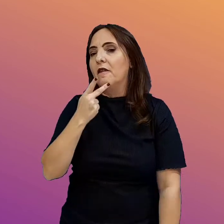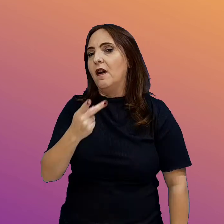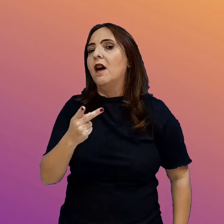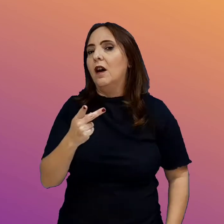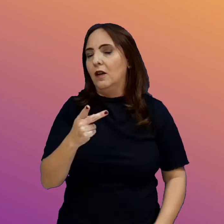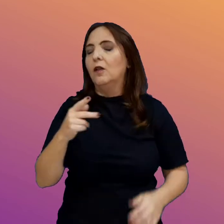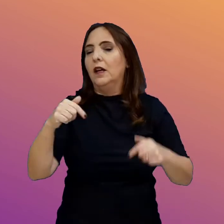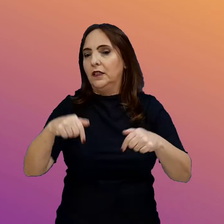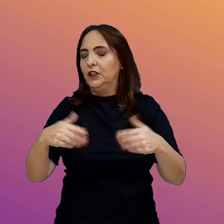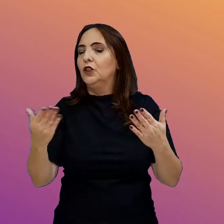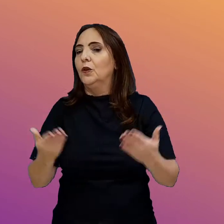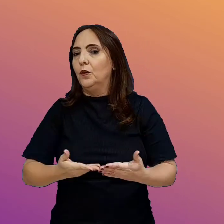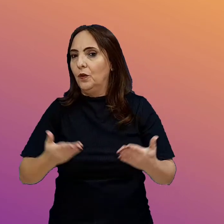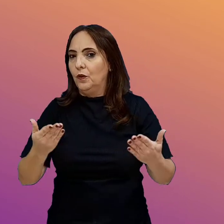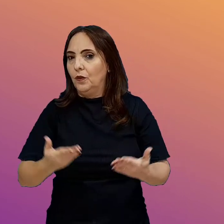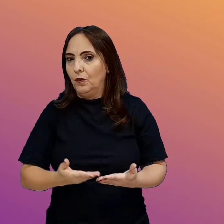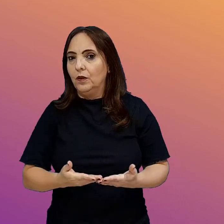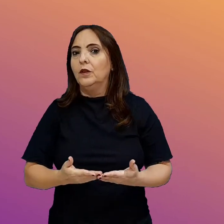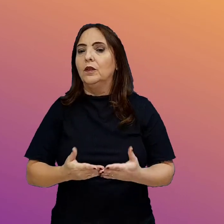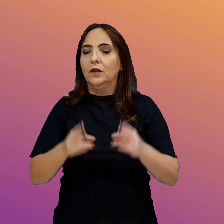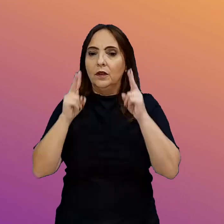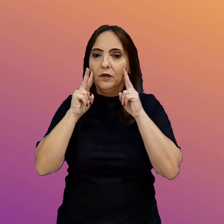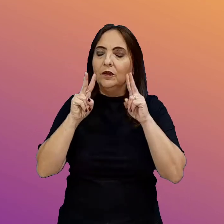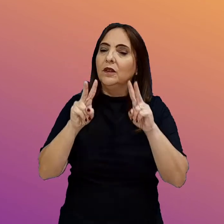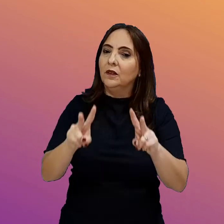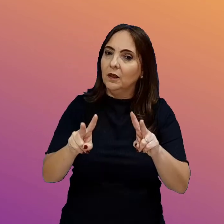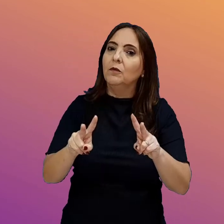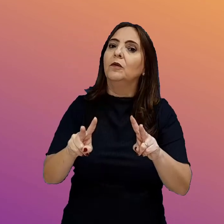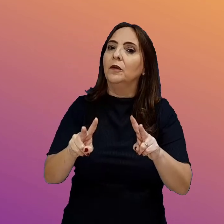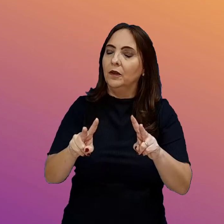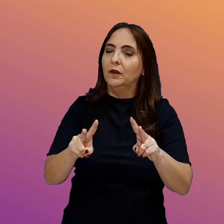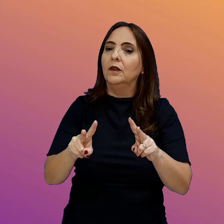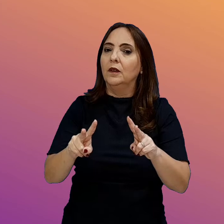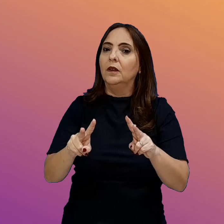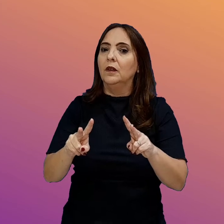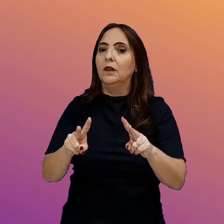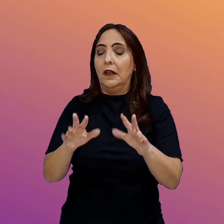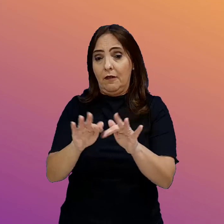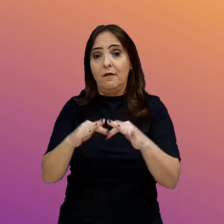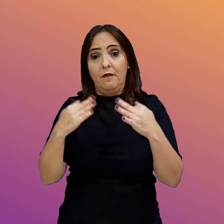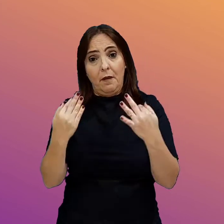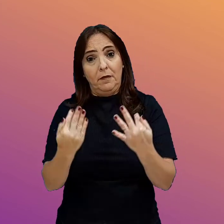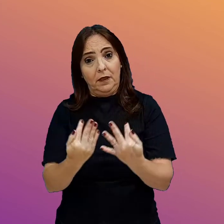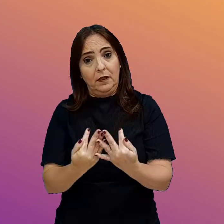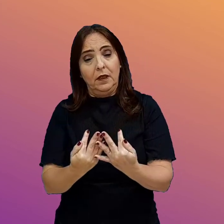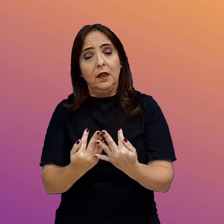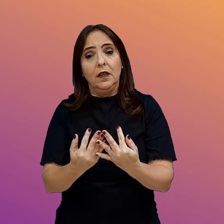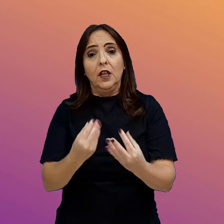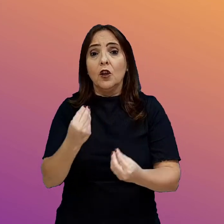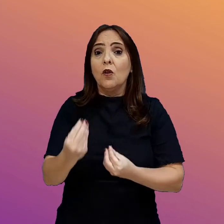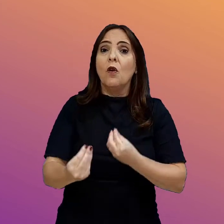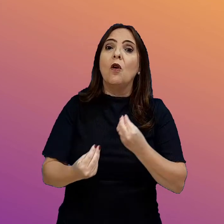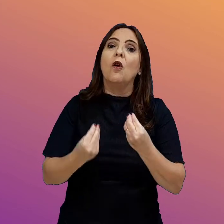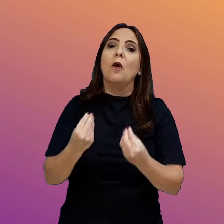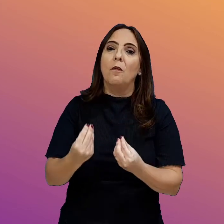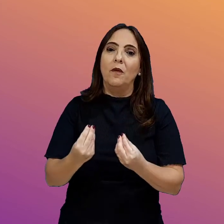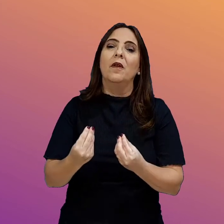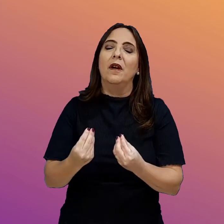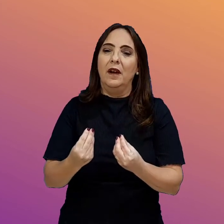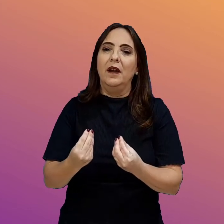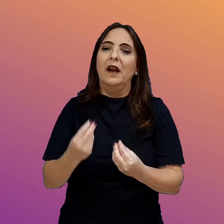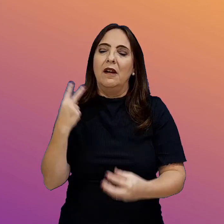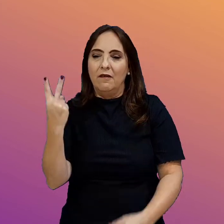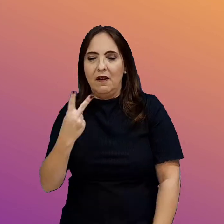aqui de testemunha ocular aqui da família, como eles valorizam ter